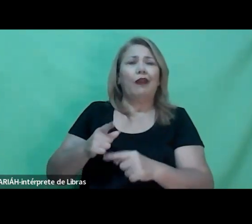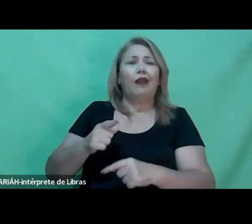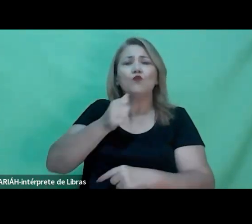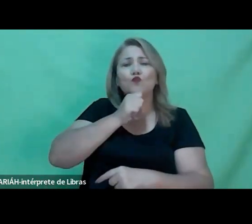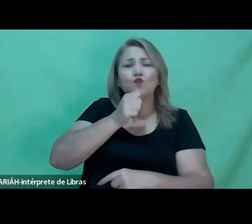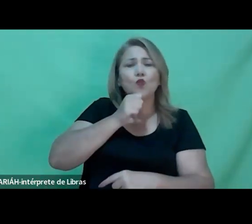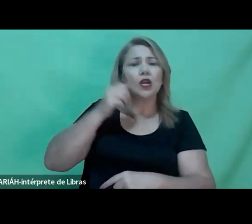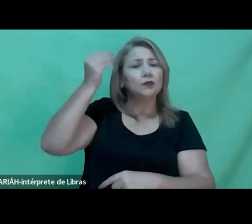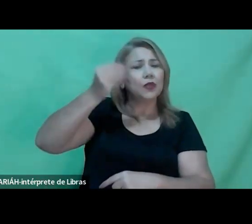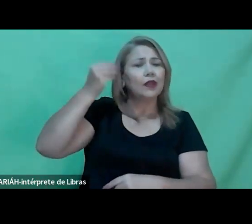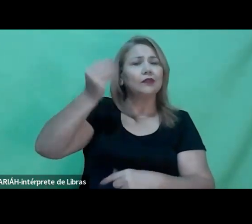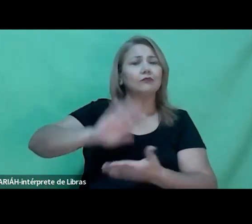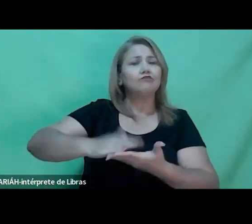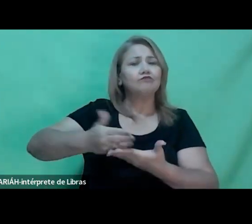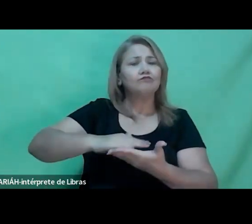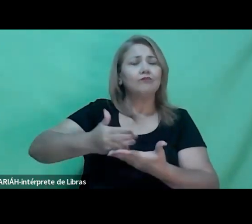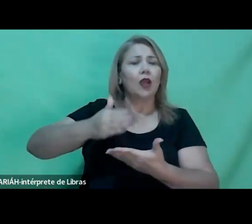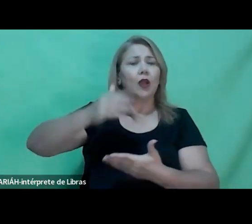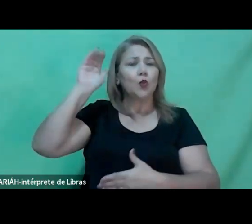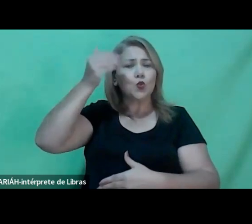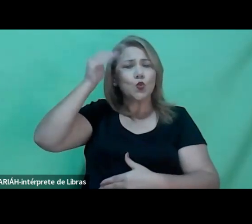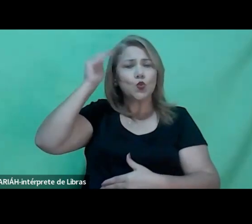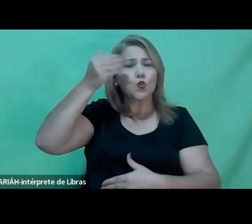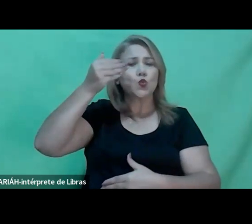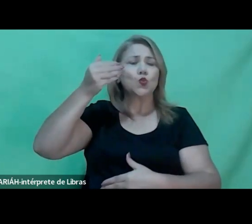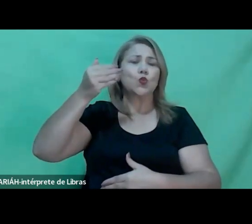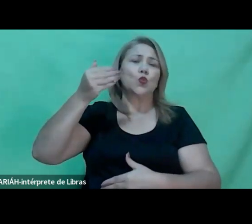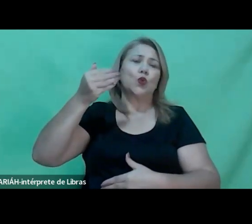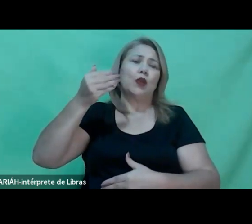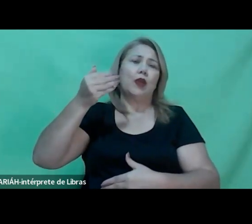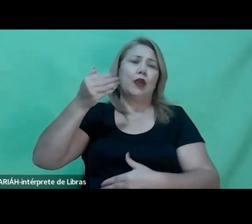experiencia con personas Sas adquiridas solamente congénitas